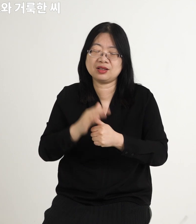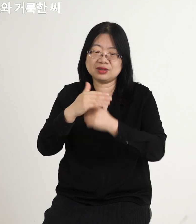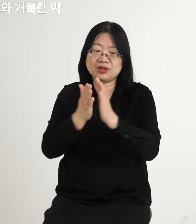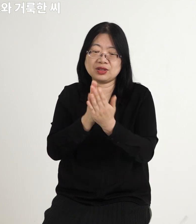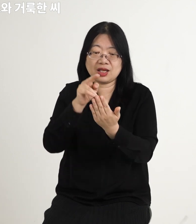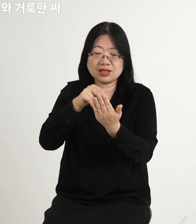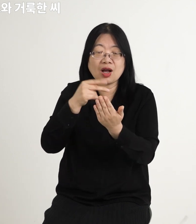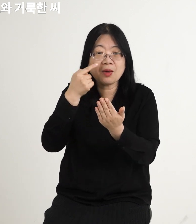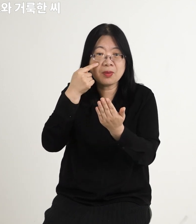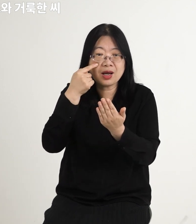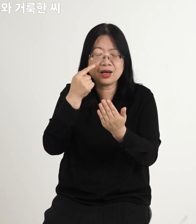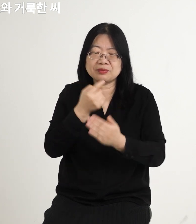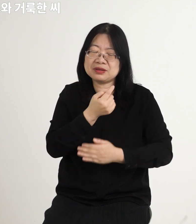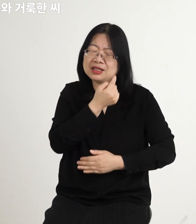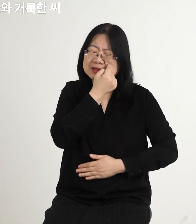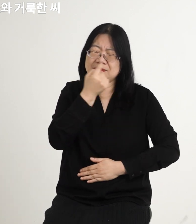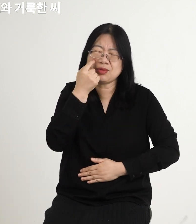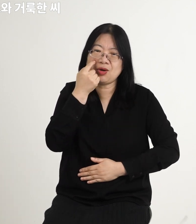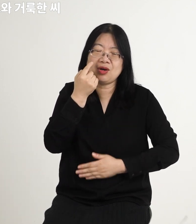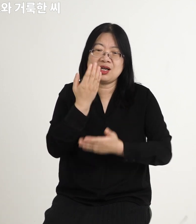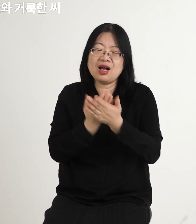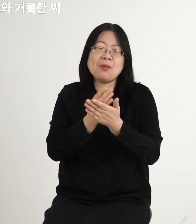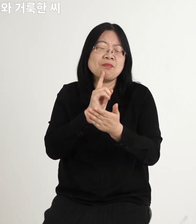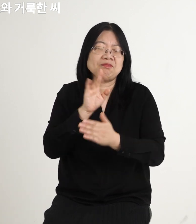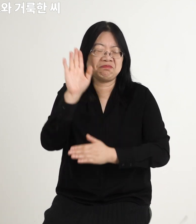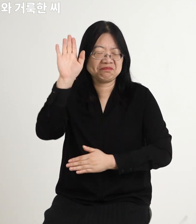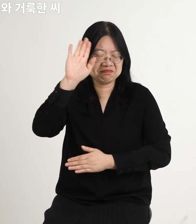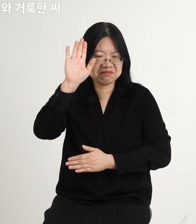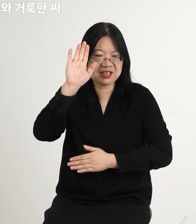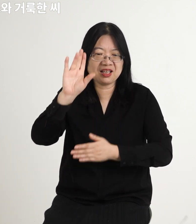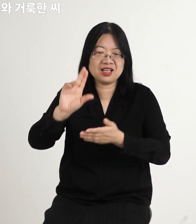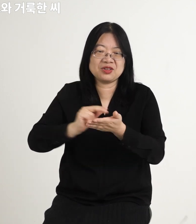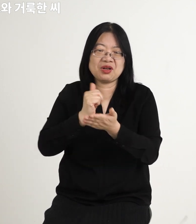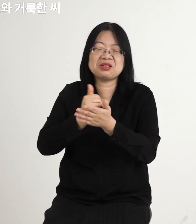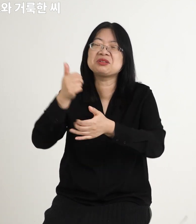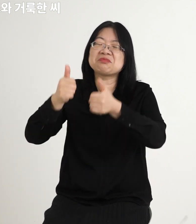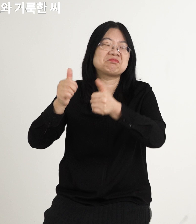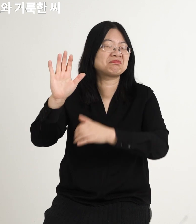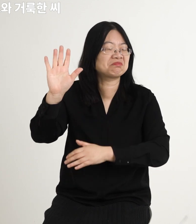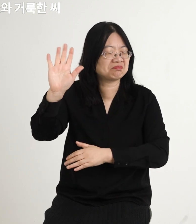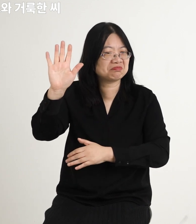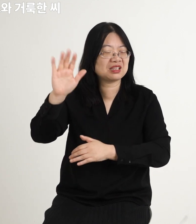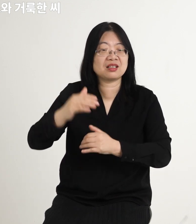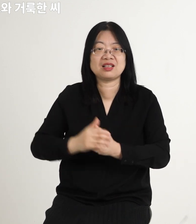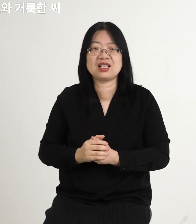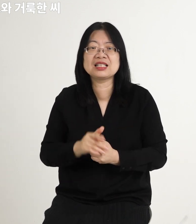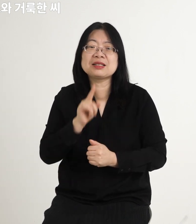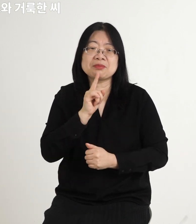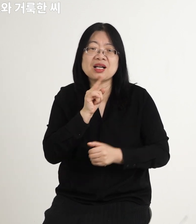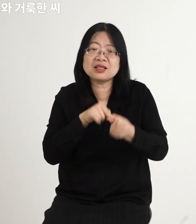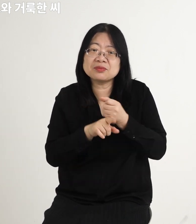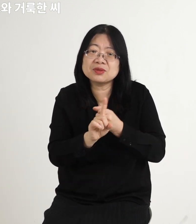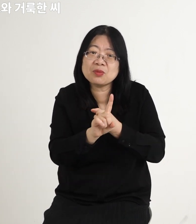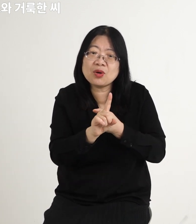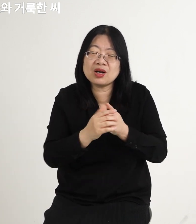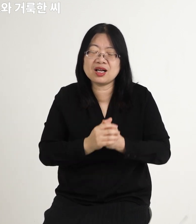잘 보세요. 징표를 구하지 않겠습니다. 여호와를 시험하지 않겠습니다. 이거는 여러분 신앙이